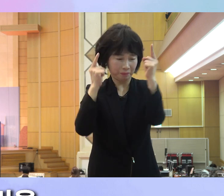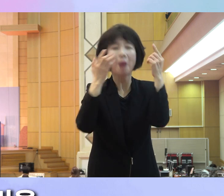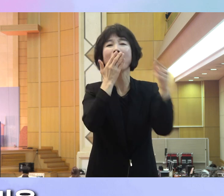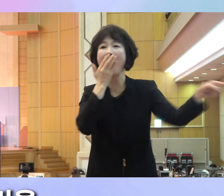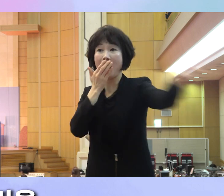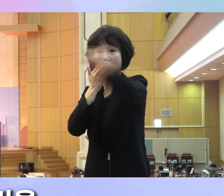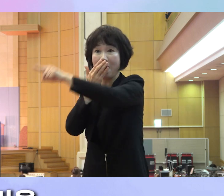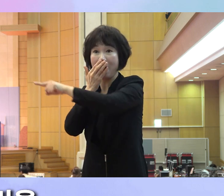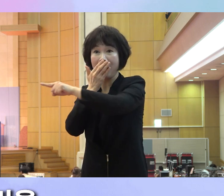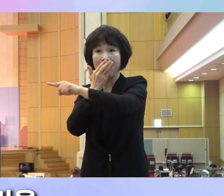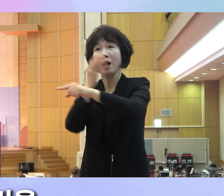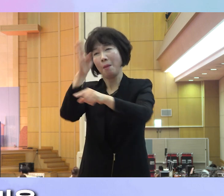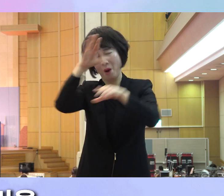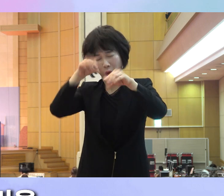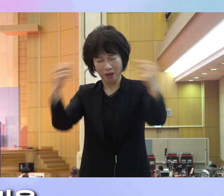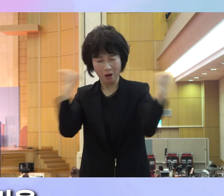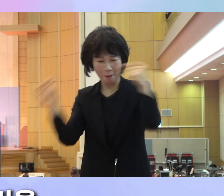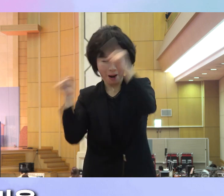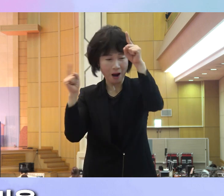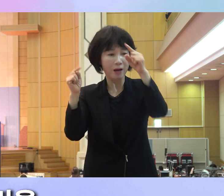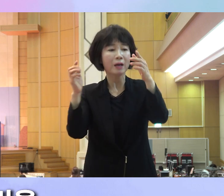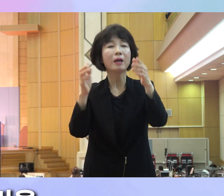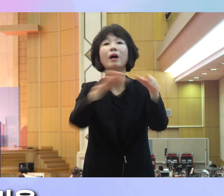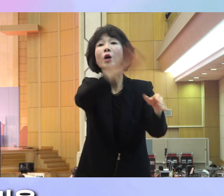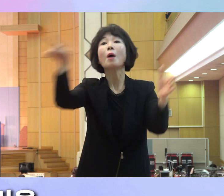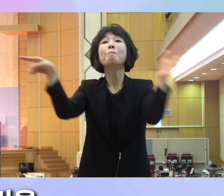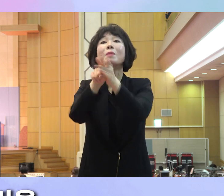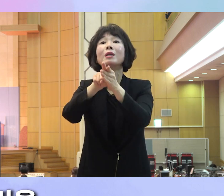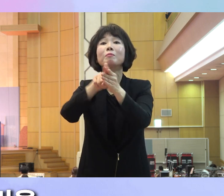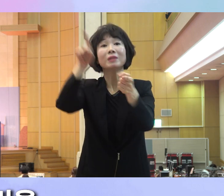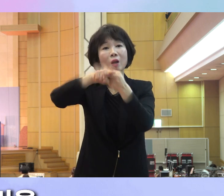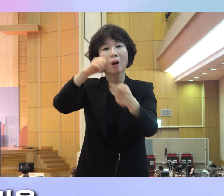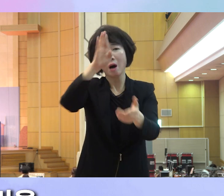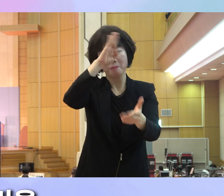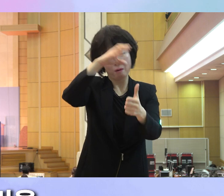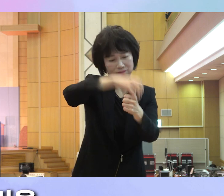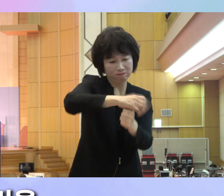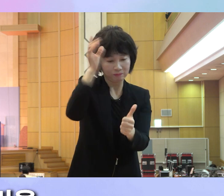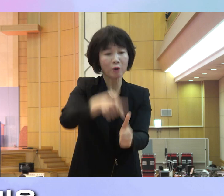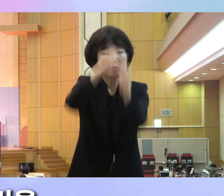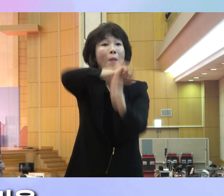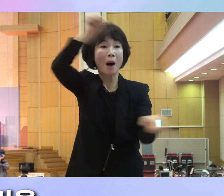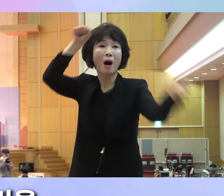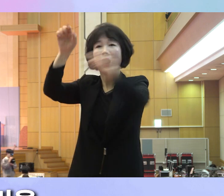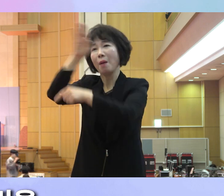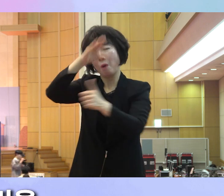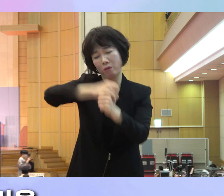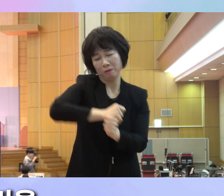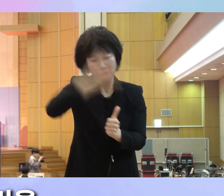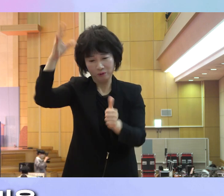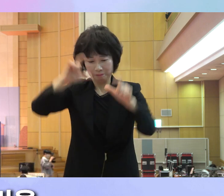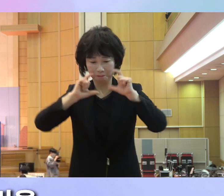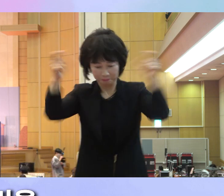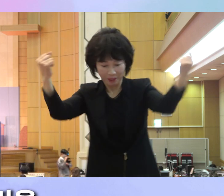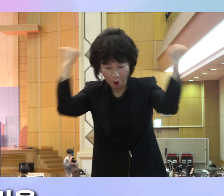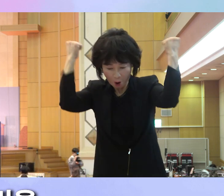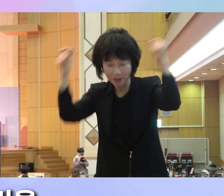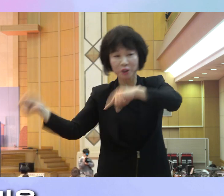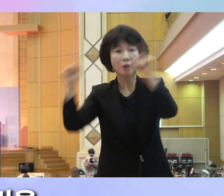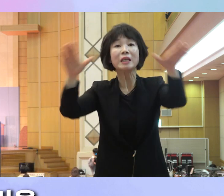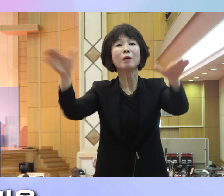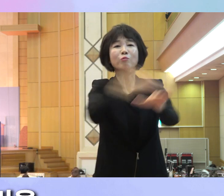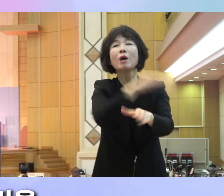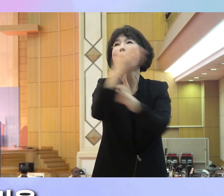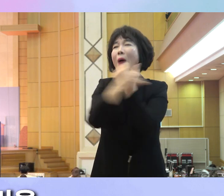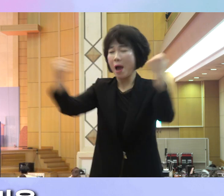됩니다. 깨끗이 나았습니다. 내 믿음이 너를 병에서 구원하였으니 병에서 놓일지어다,